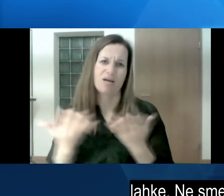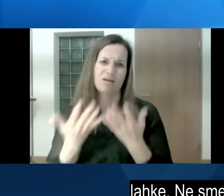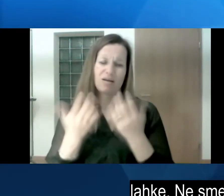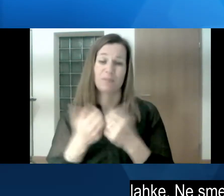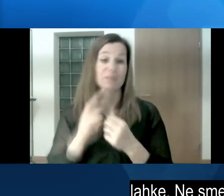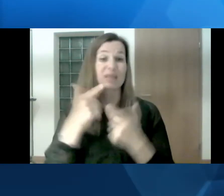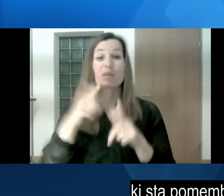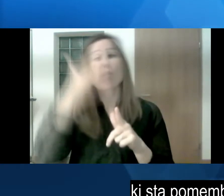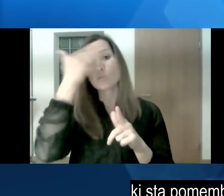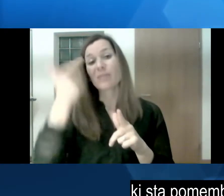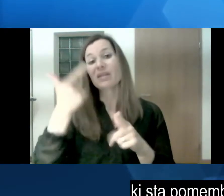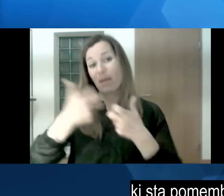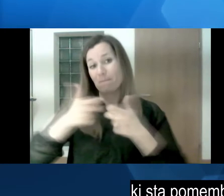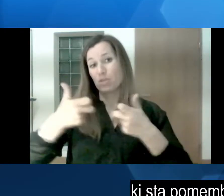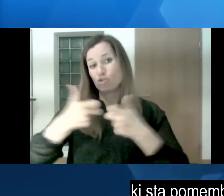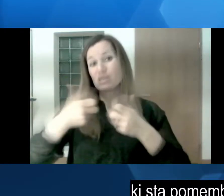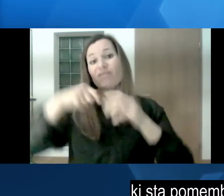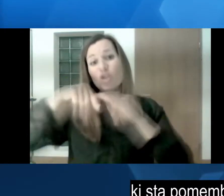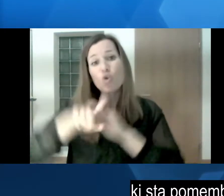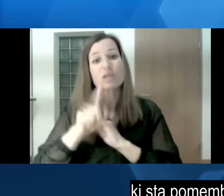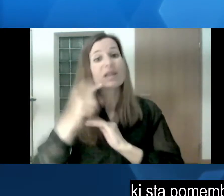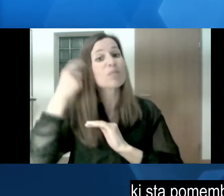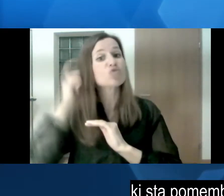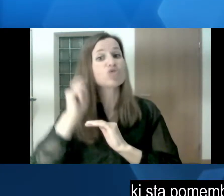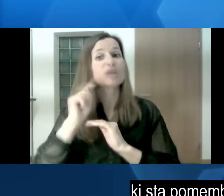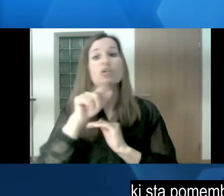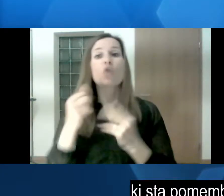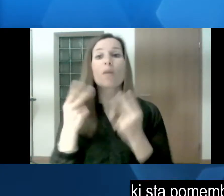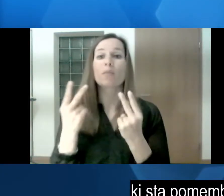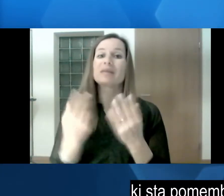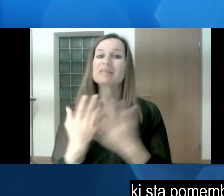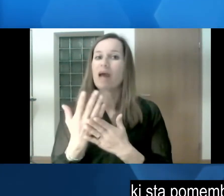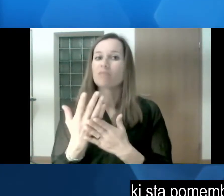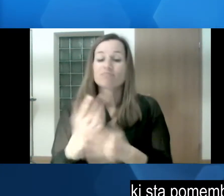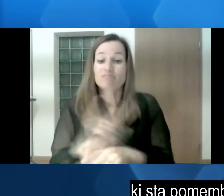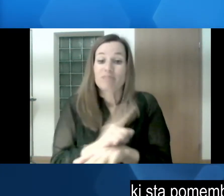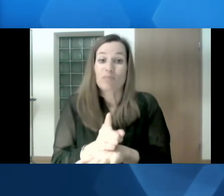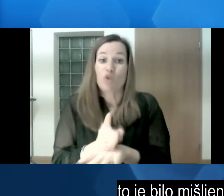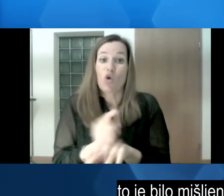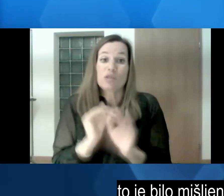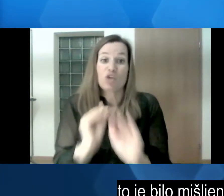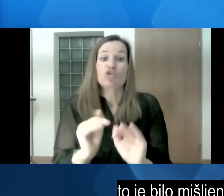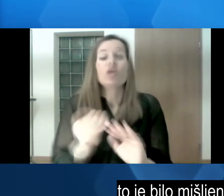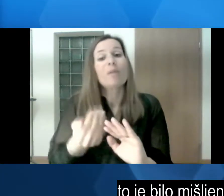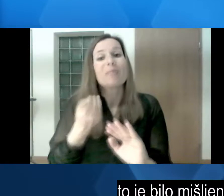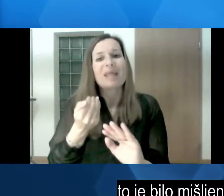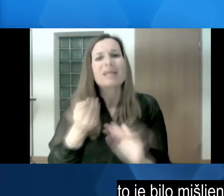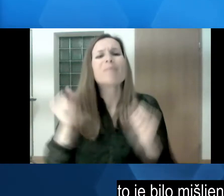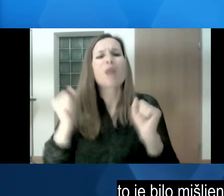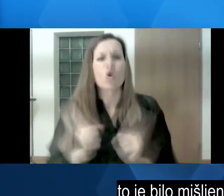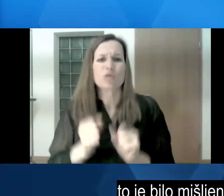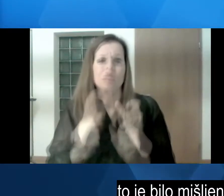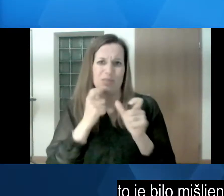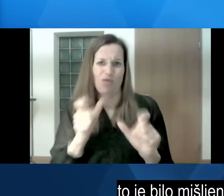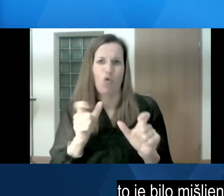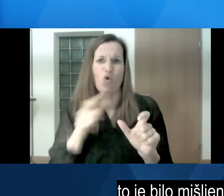v notranjem ušesu, ki sta pomembni za hipno zaščito pred prehudim zvokom. To je bilo mišljeno predvsem za